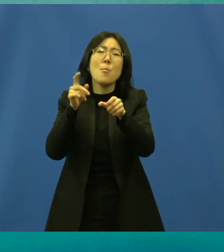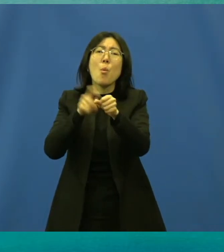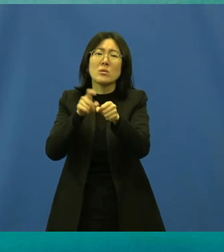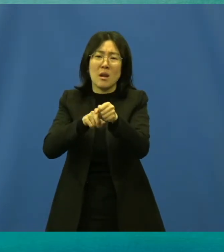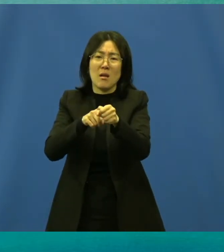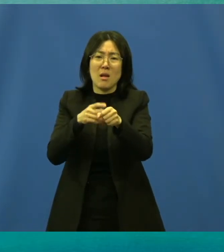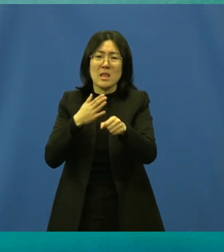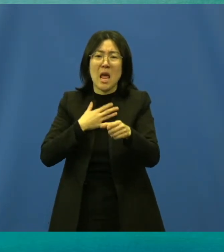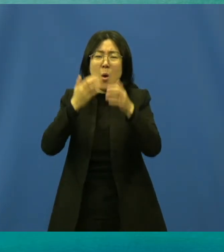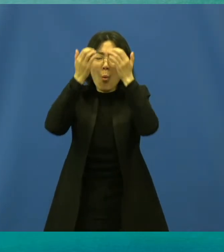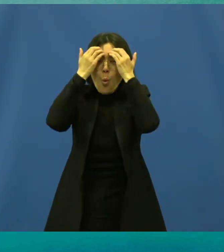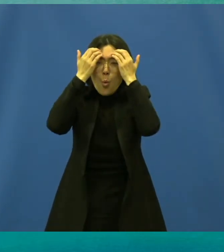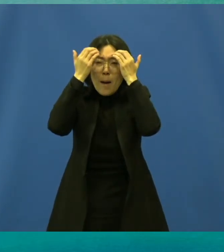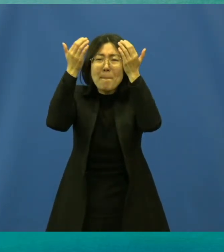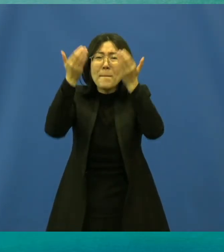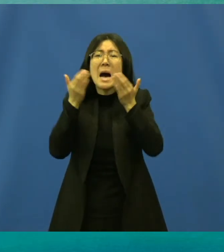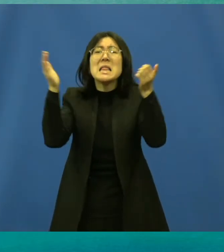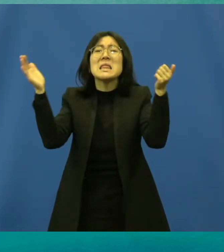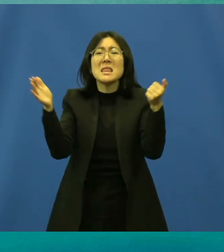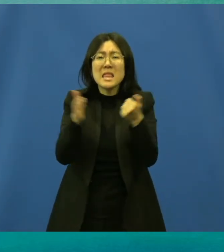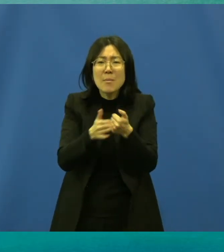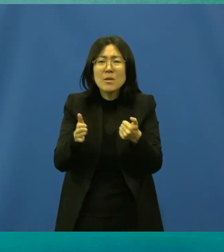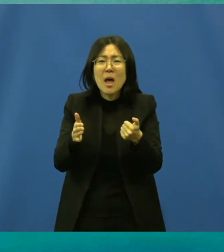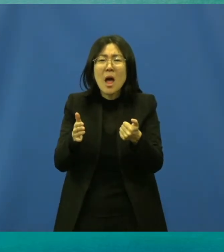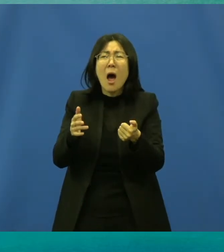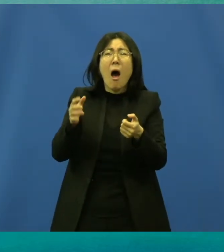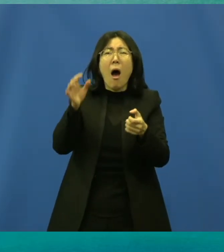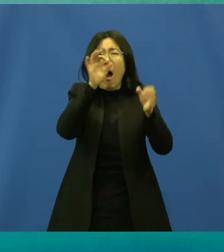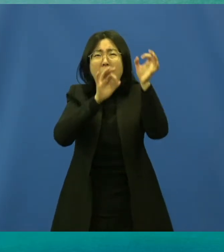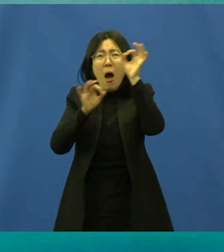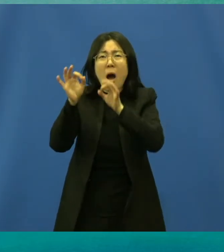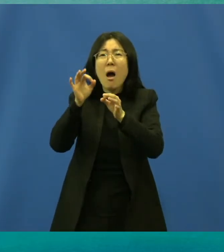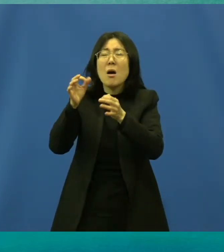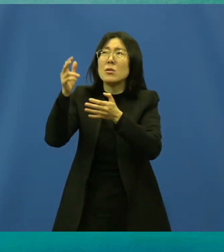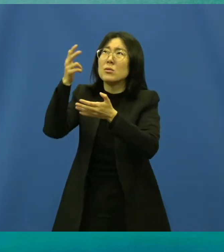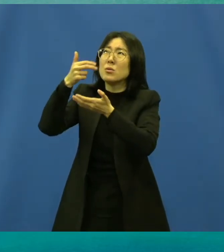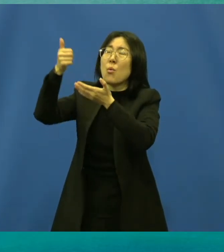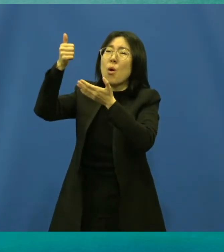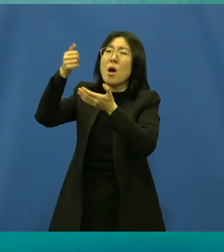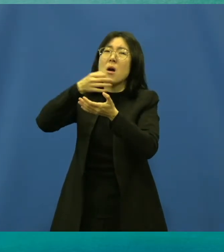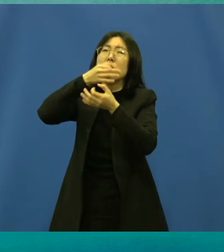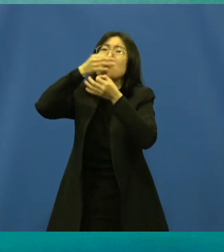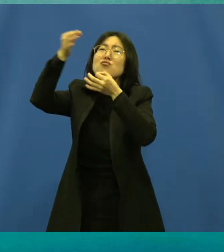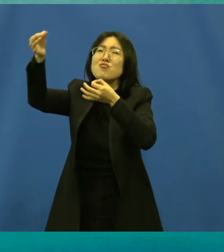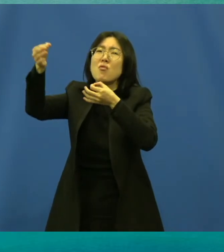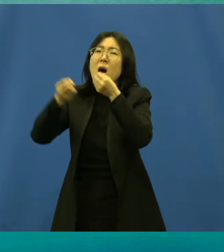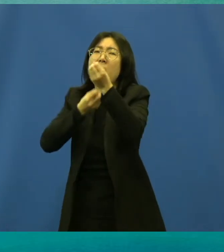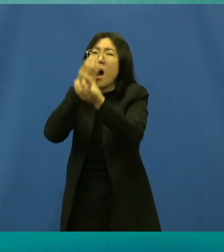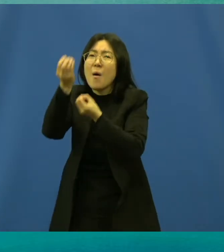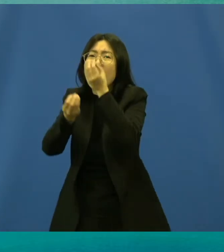받는 고난으로 말미암아 여호와께 불러 아뢰었더니 그랬어요.